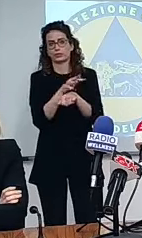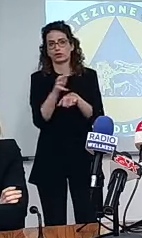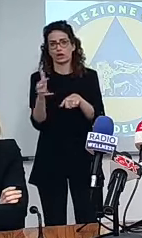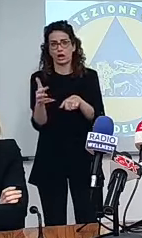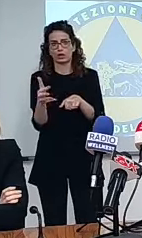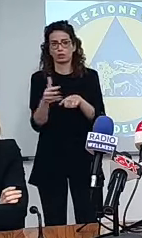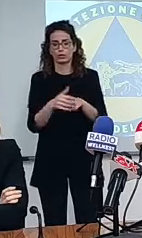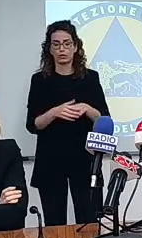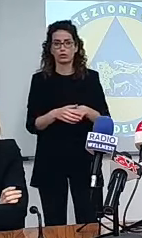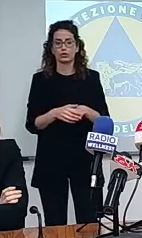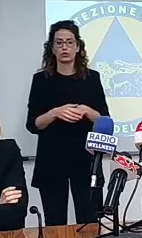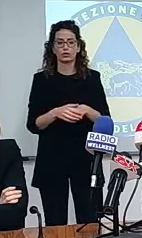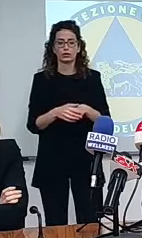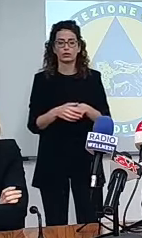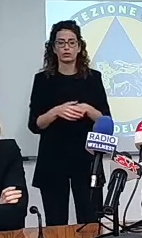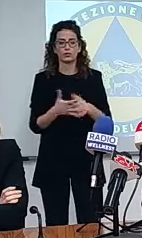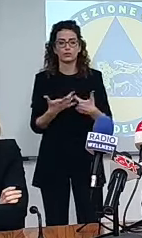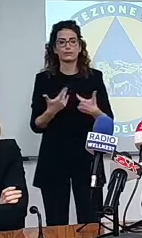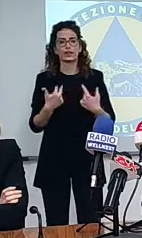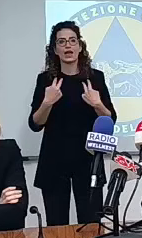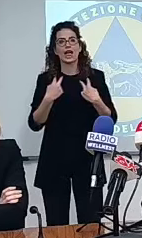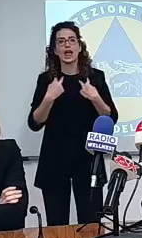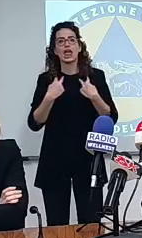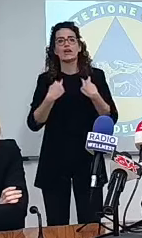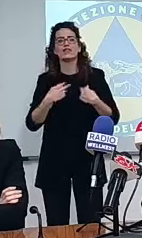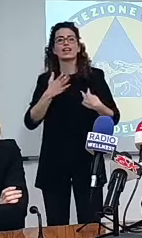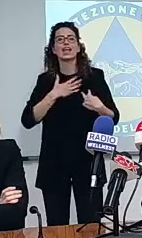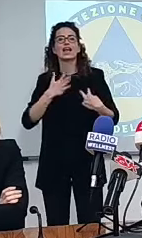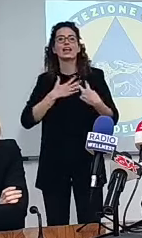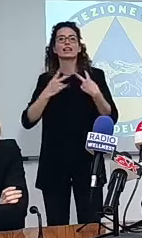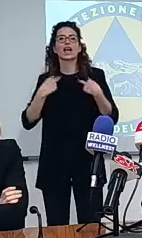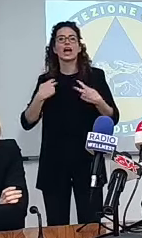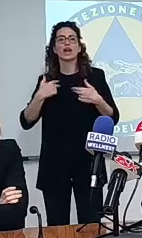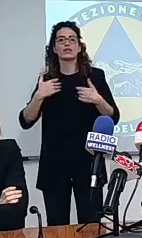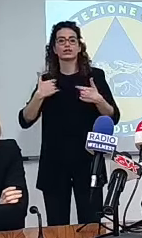abbiano comunque allungato l'aspettativa di vita dei